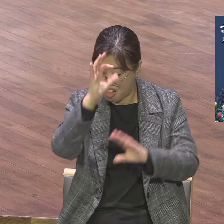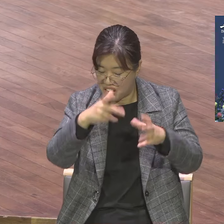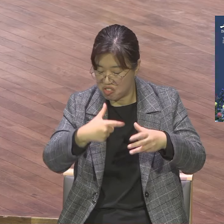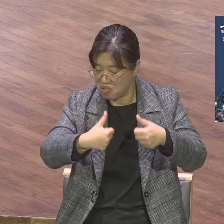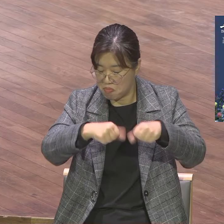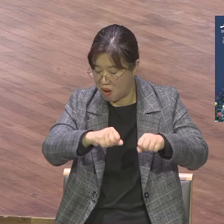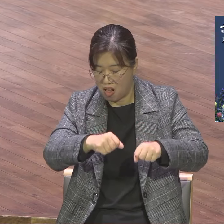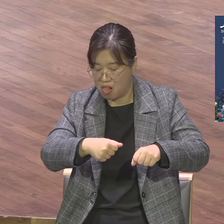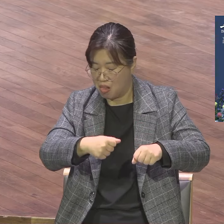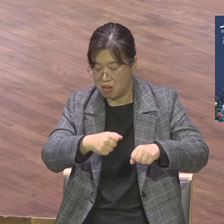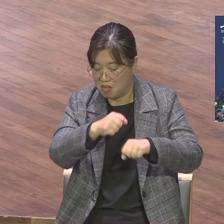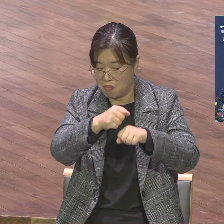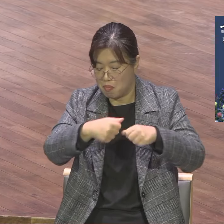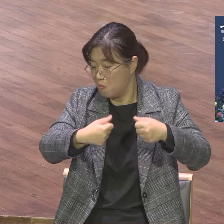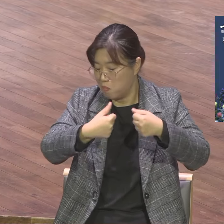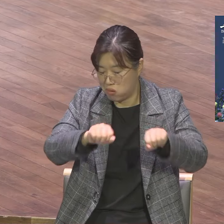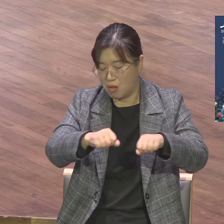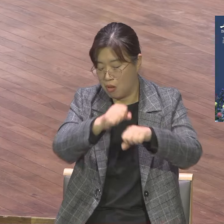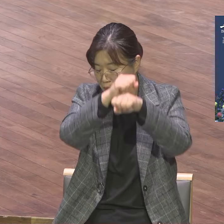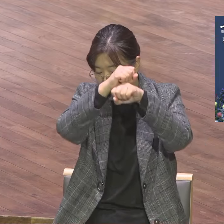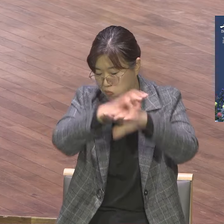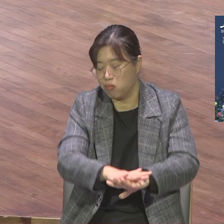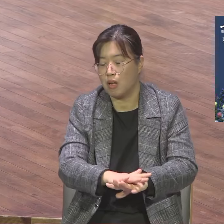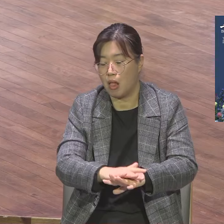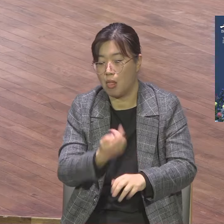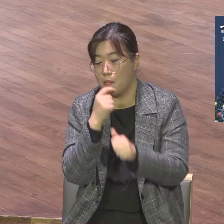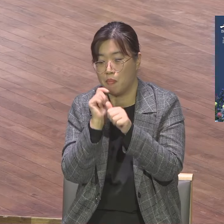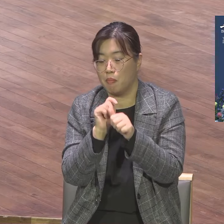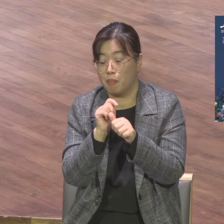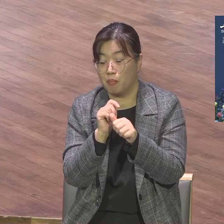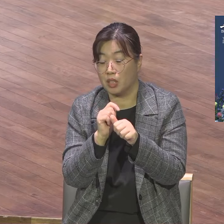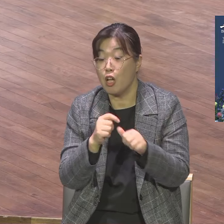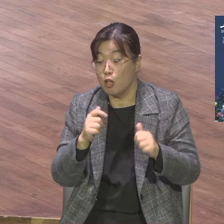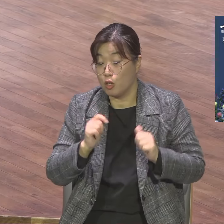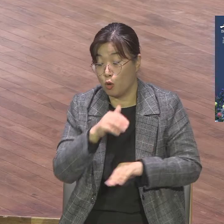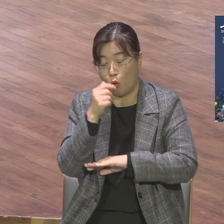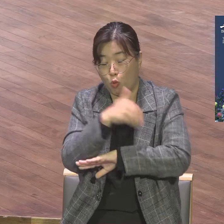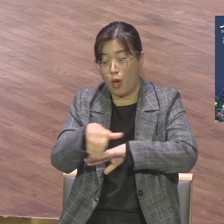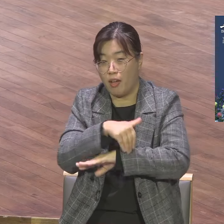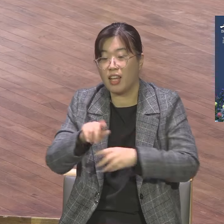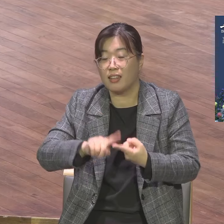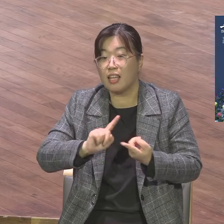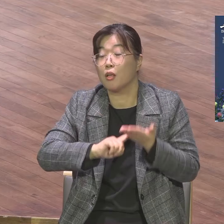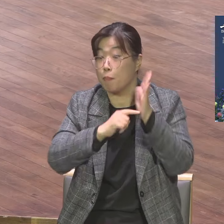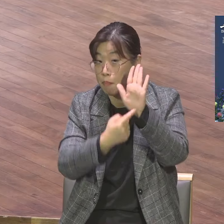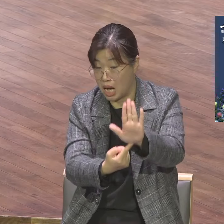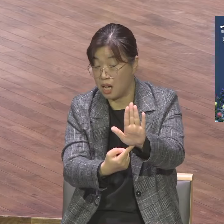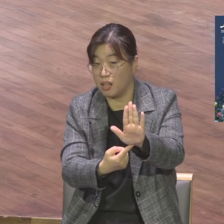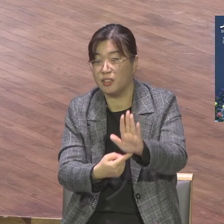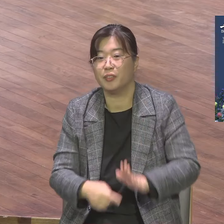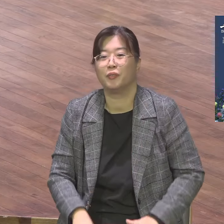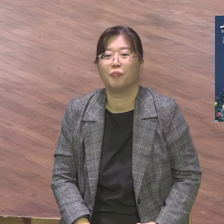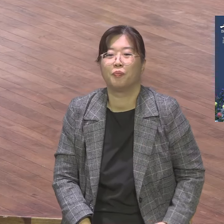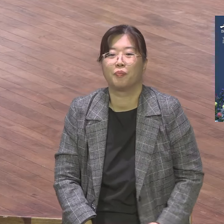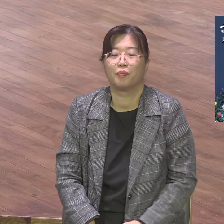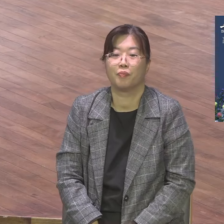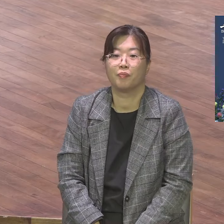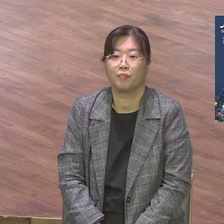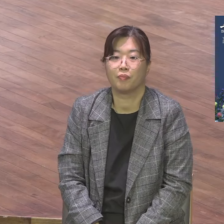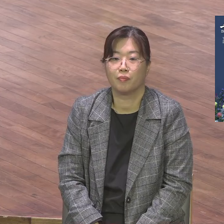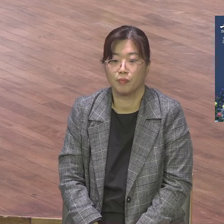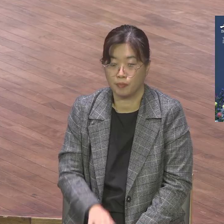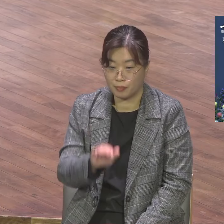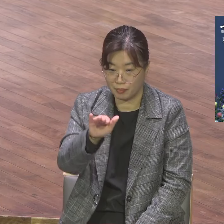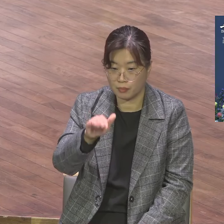구원하시겠다. 이것이 하나님의 생각이라는 것입니다. 그리고 이런 하나님의 생각은 반드시